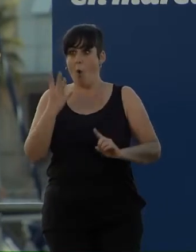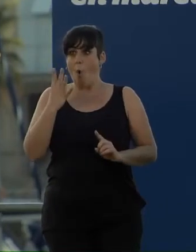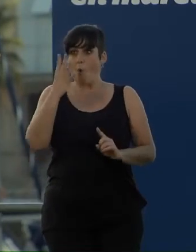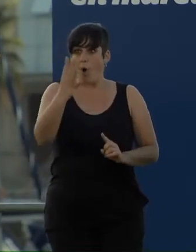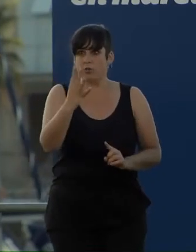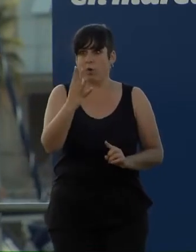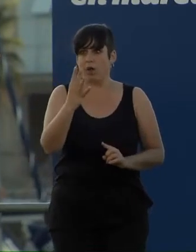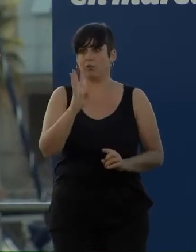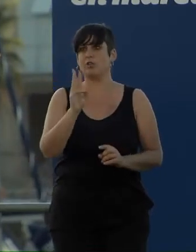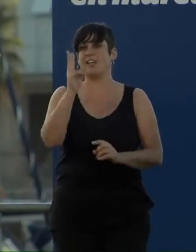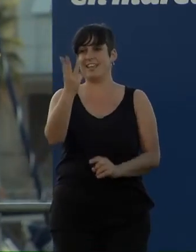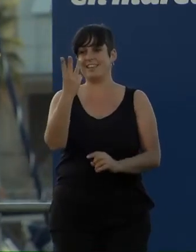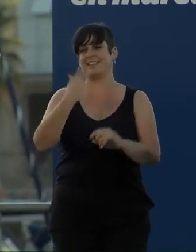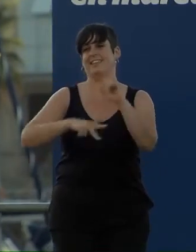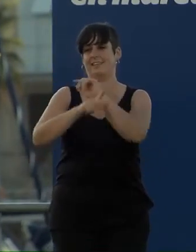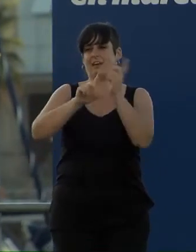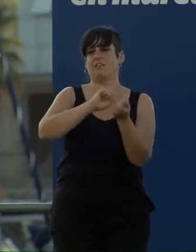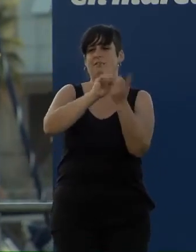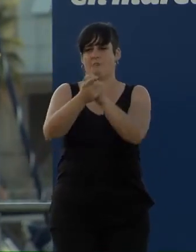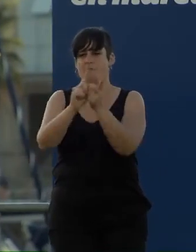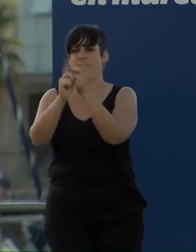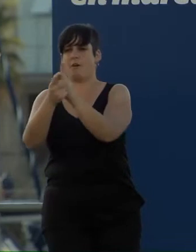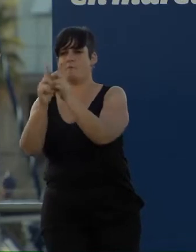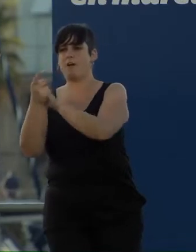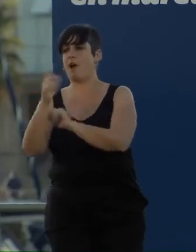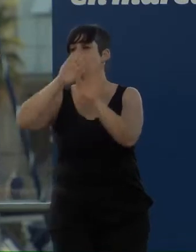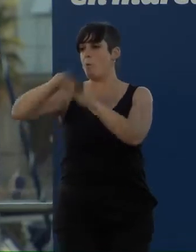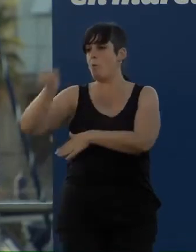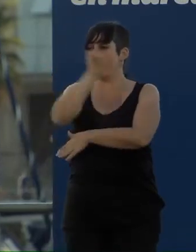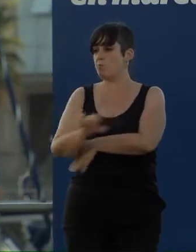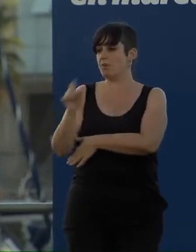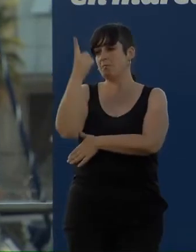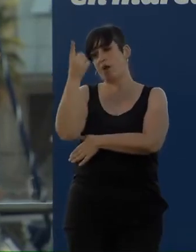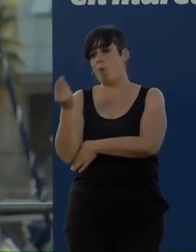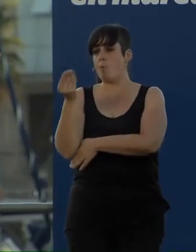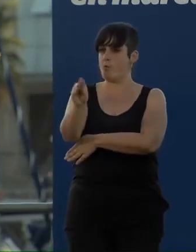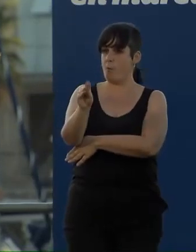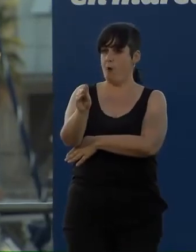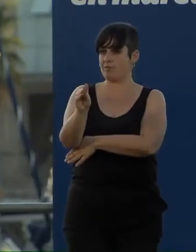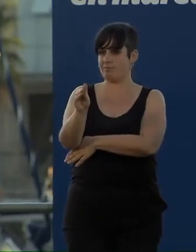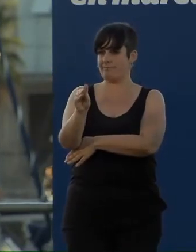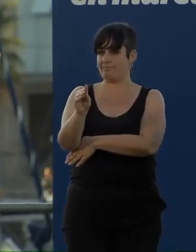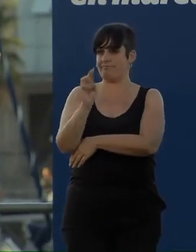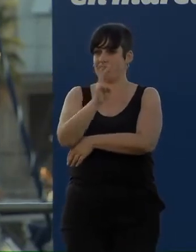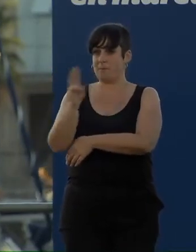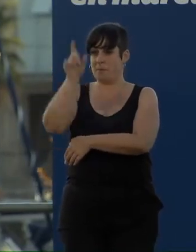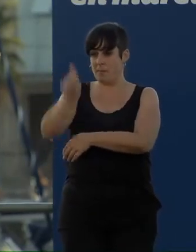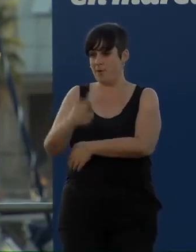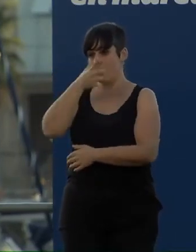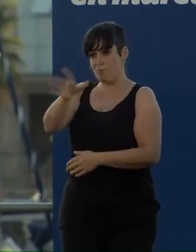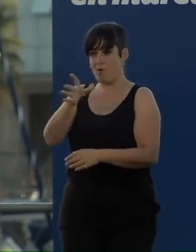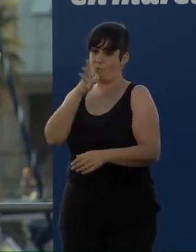anos condenados aa semana pasada otro condenado má por prevaricación conello de Santiago del partido